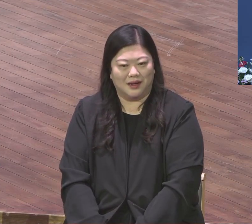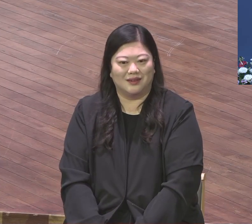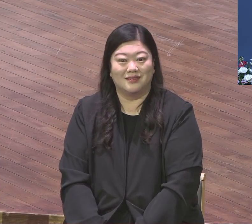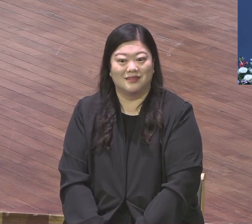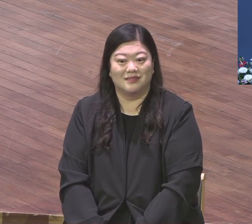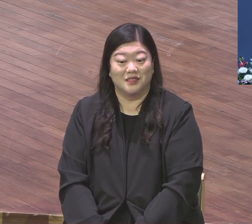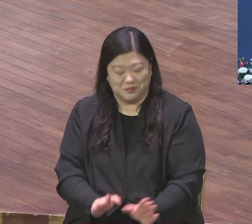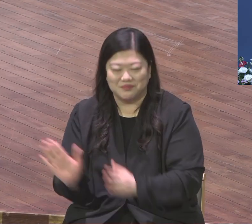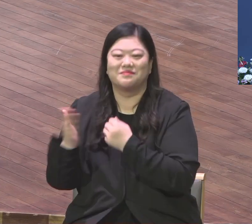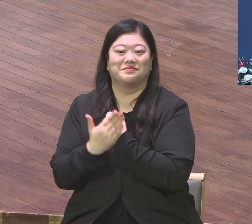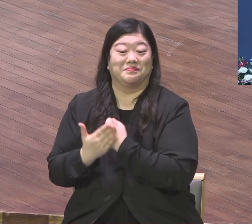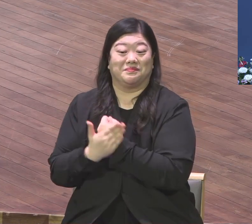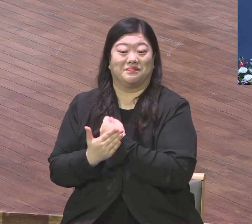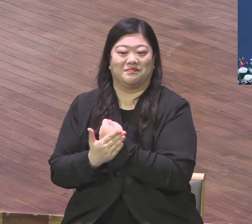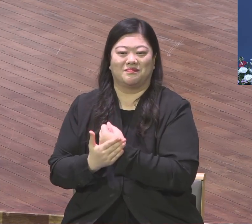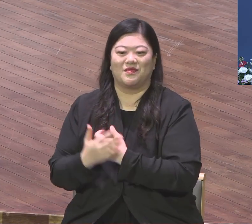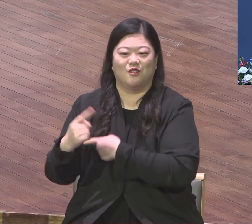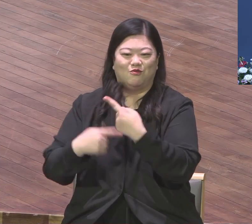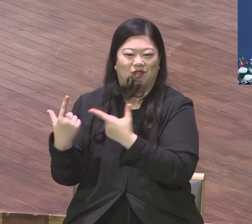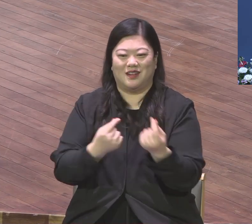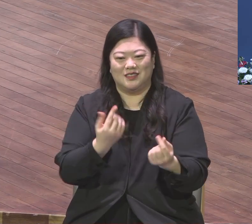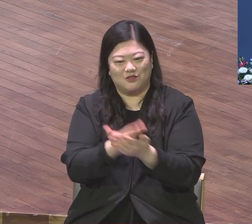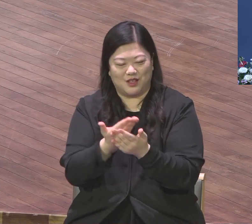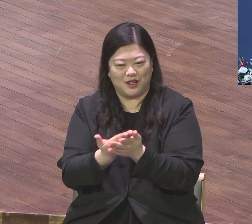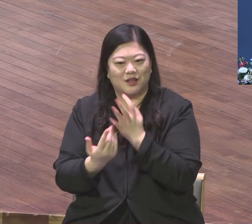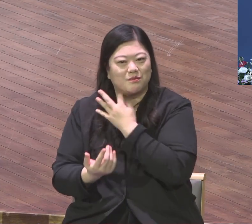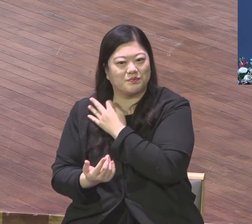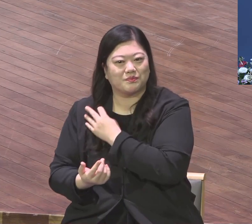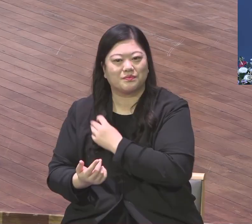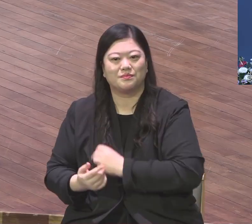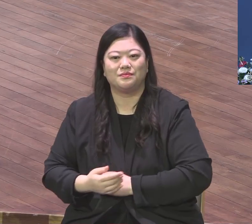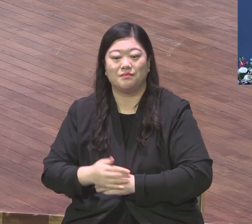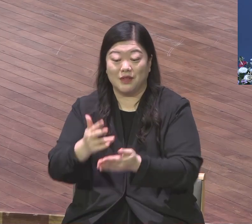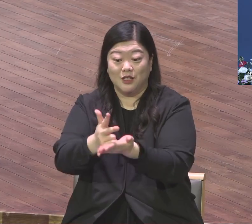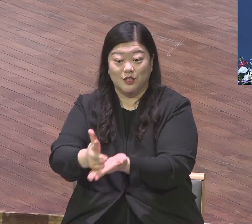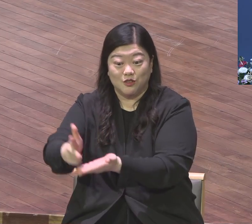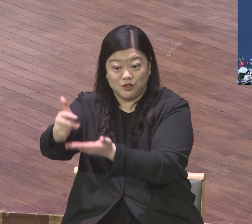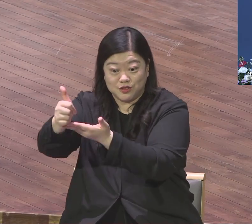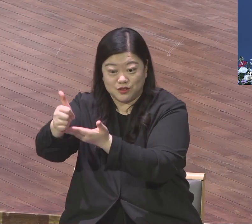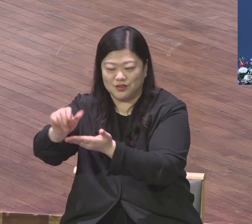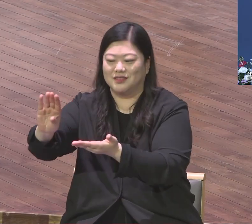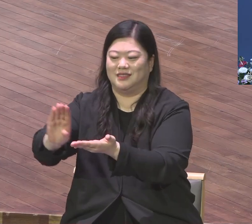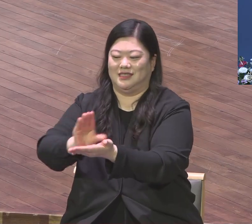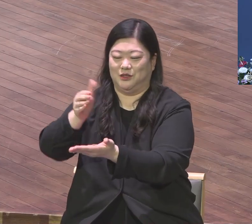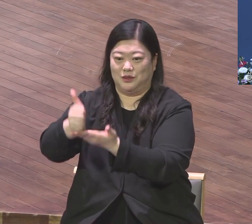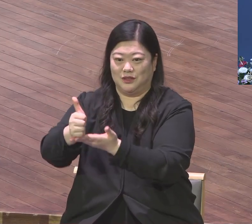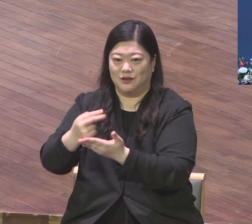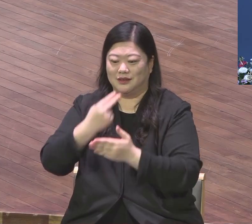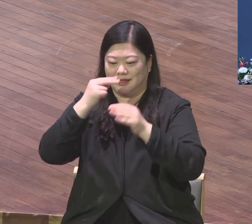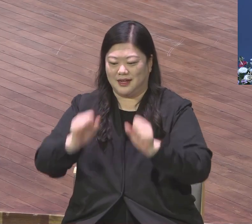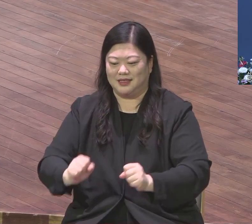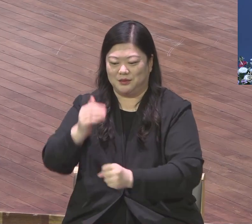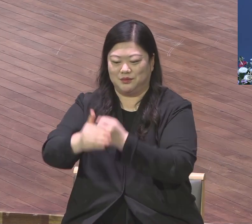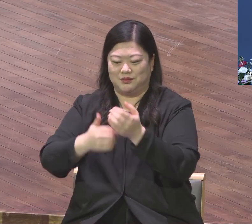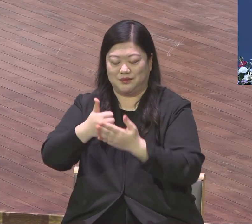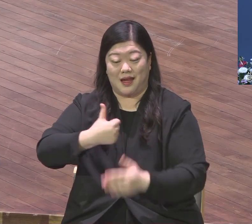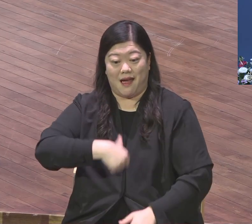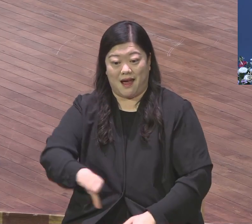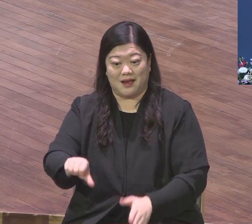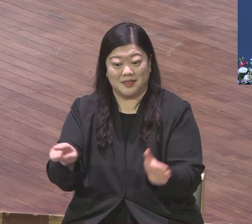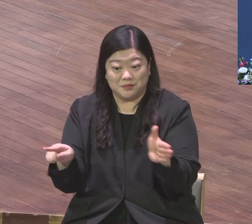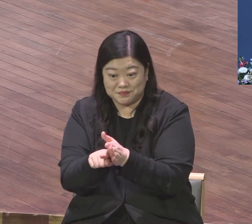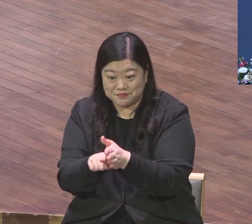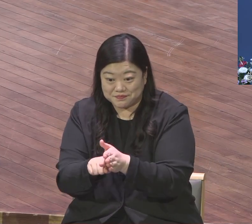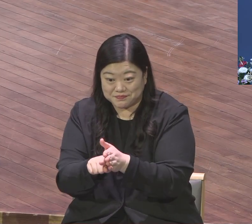은혜로운 찬양이었습니다. 신앙 고백합니다. 주는 그리스도시요 살아계신 하나님의